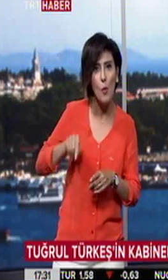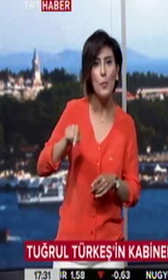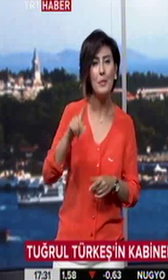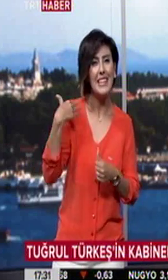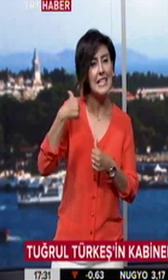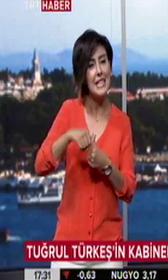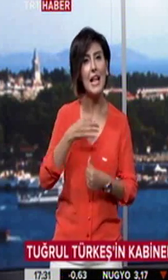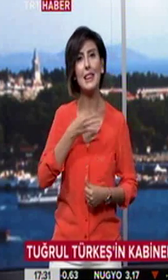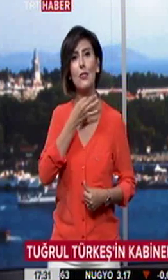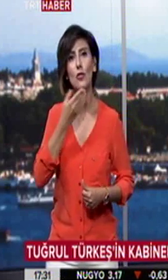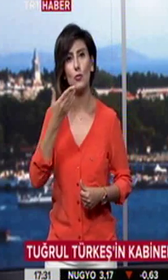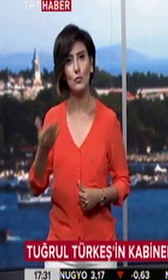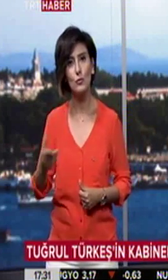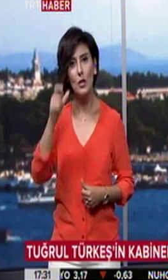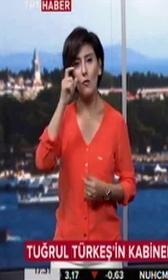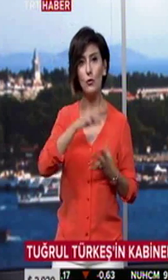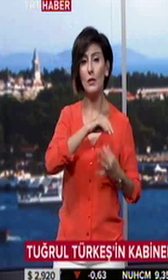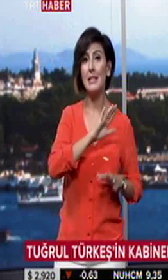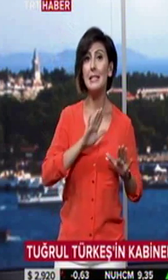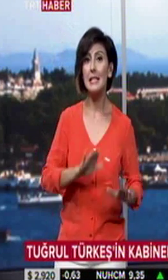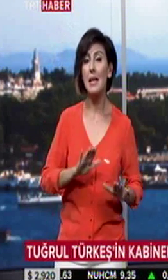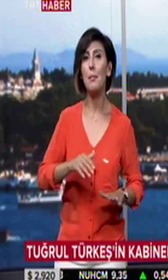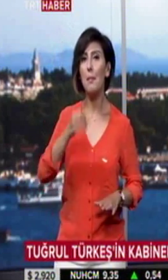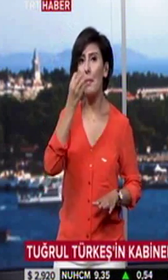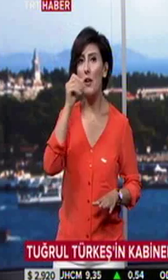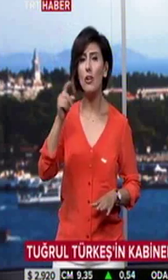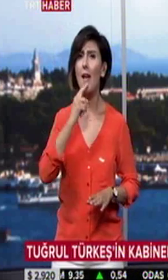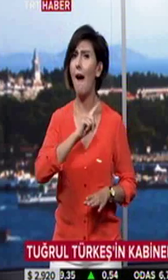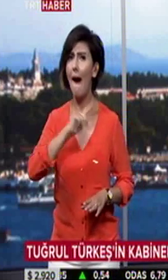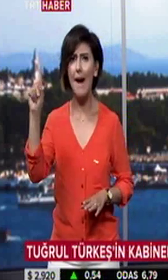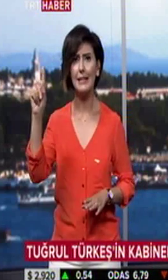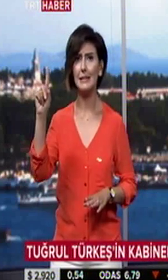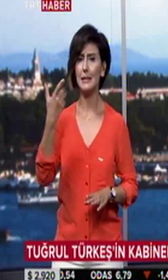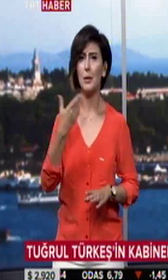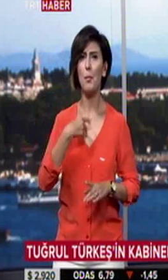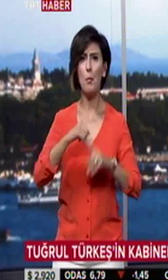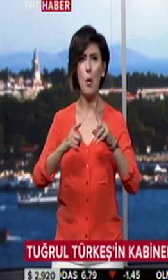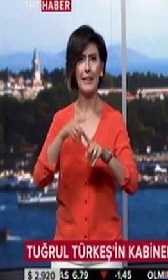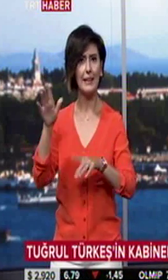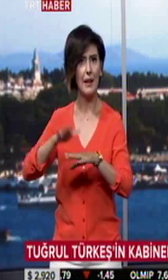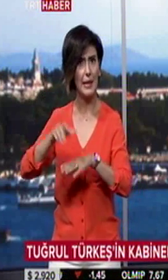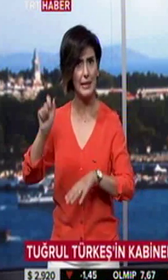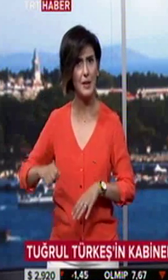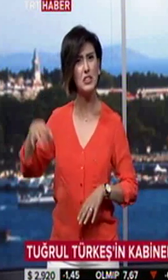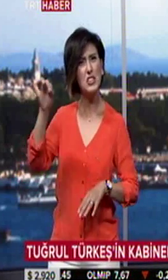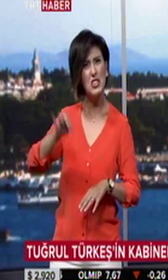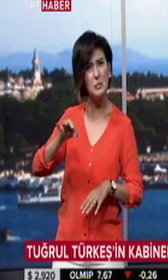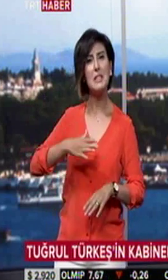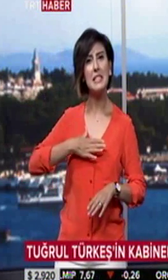etti. Davutoğlu, Sayın Bahçeli hayır ve red politikalarını yürüttü, şimdi de Sayın